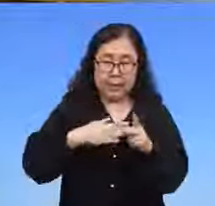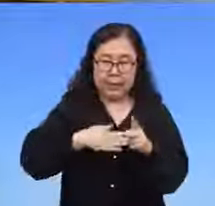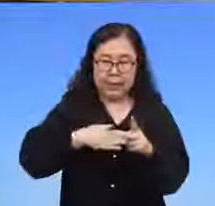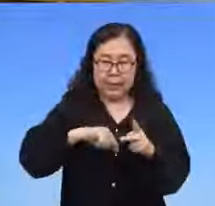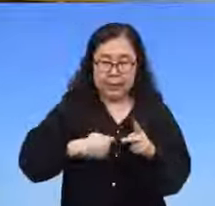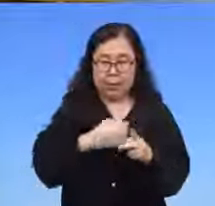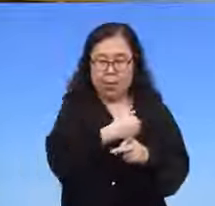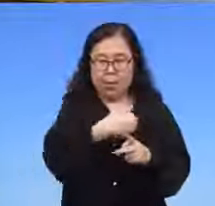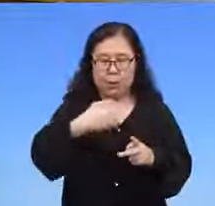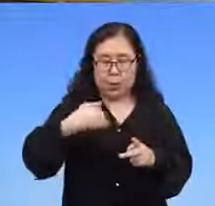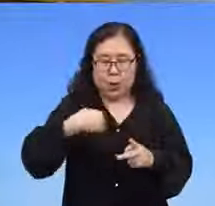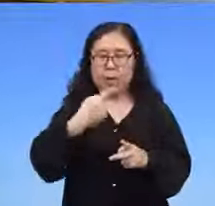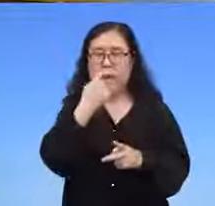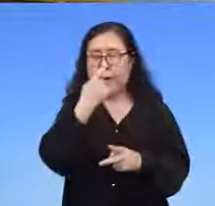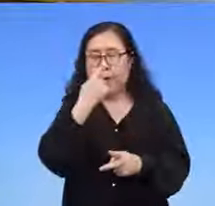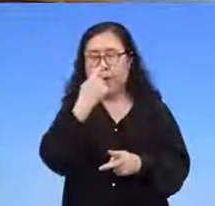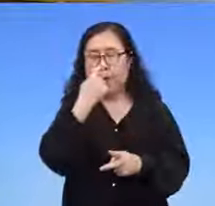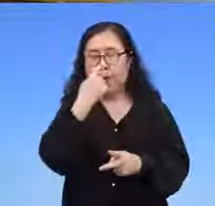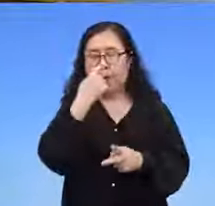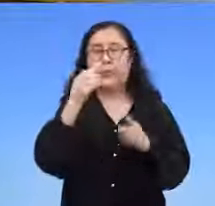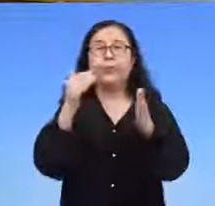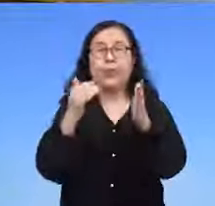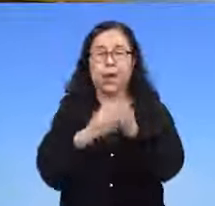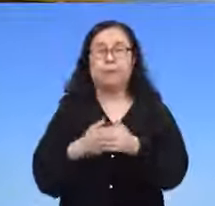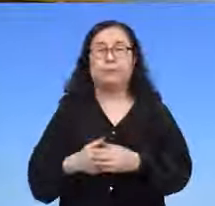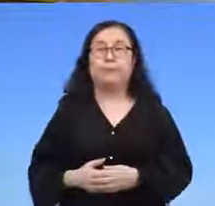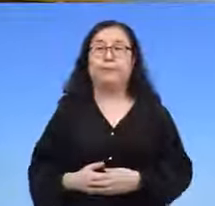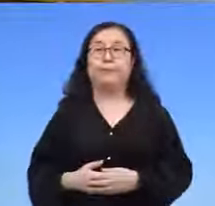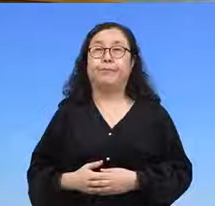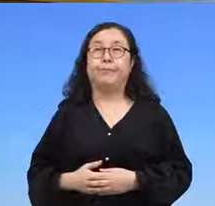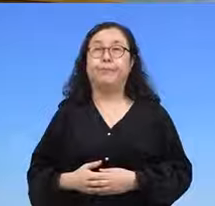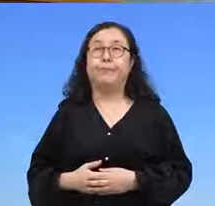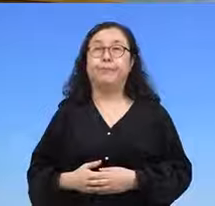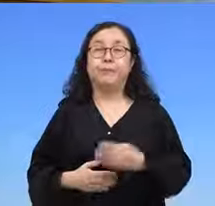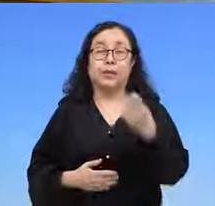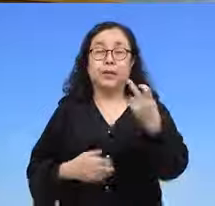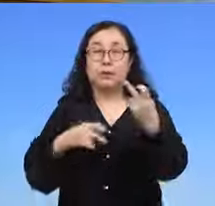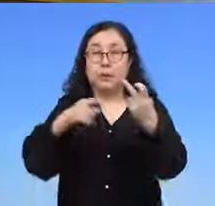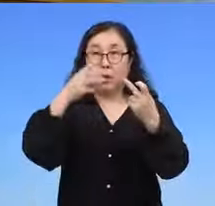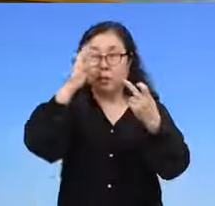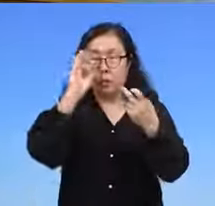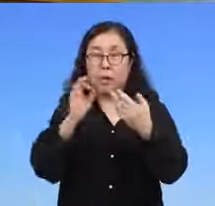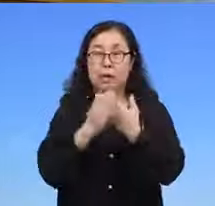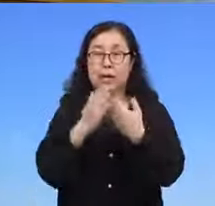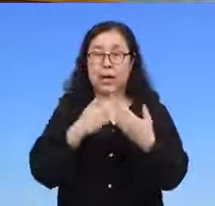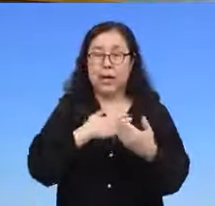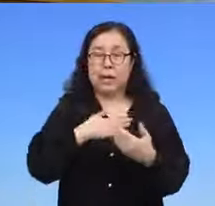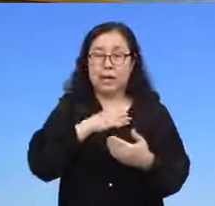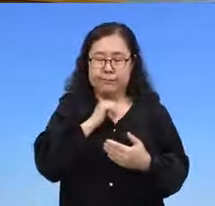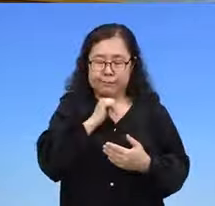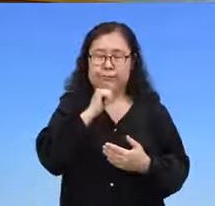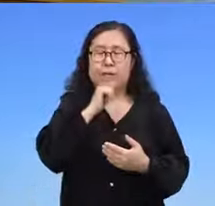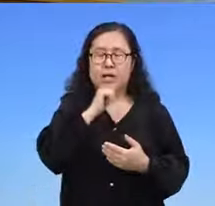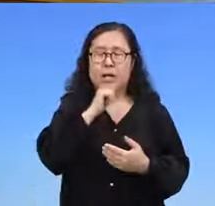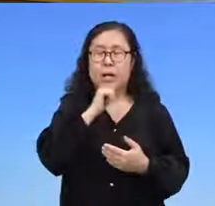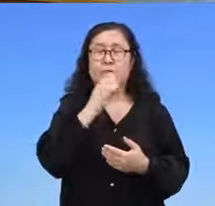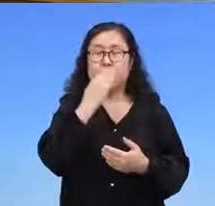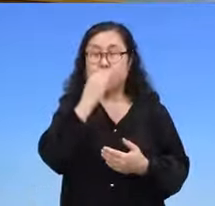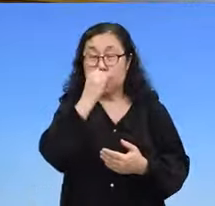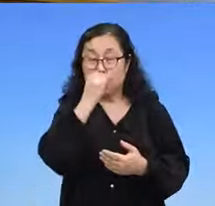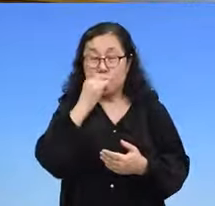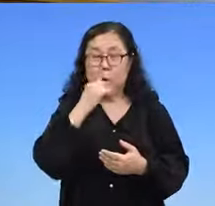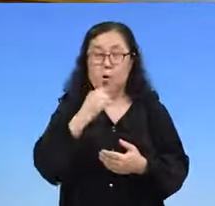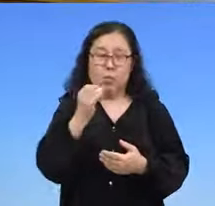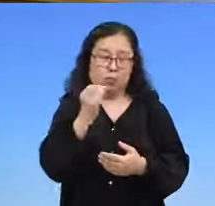자족하기를 어땠다고요? 배웠노니. 배웠대요. 그리고 12절도 마찬가지입니다. 나는 비천에 처할 줄도